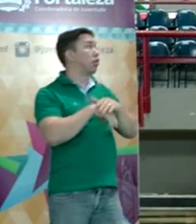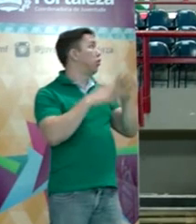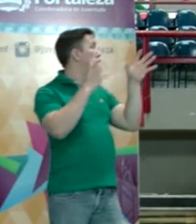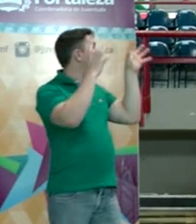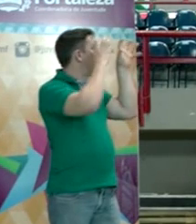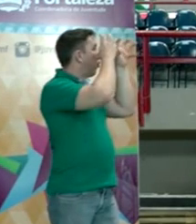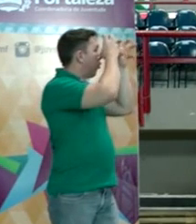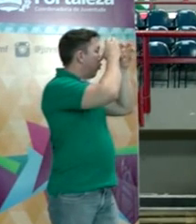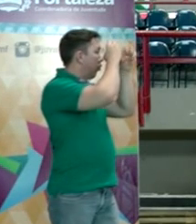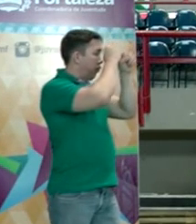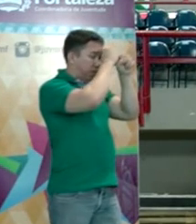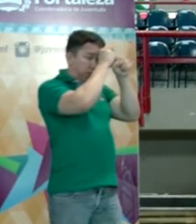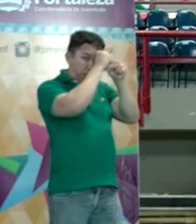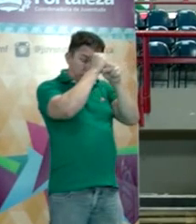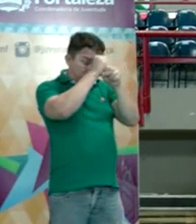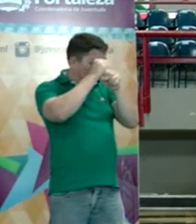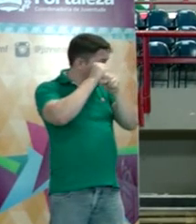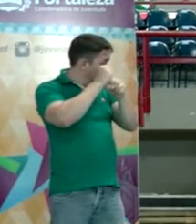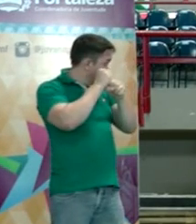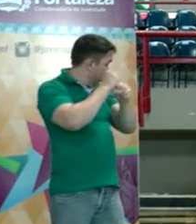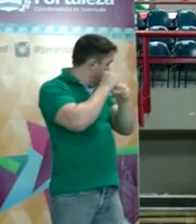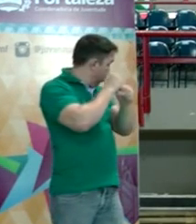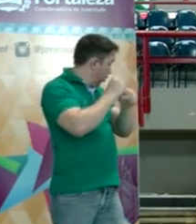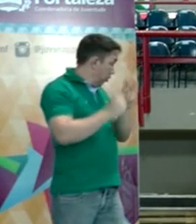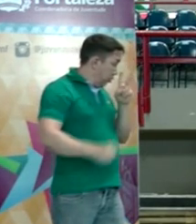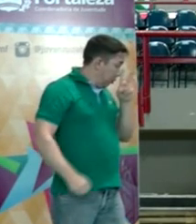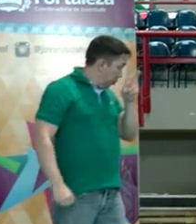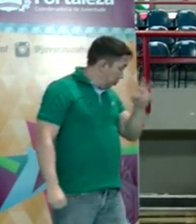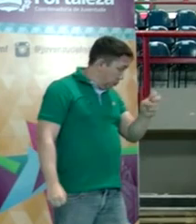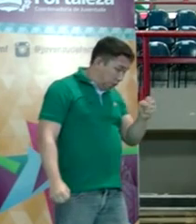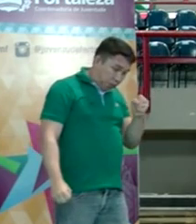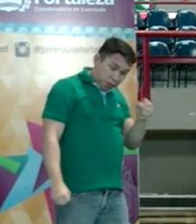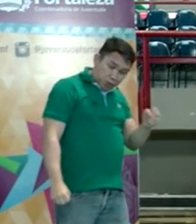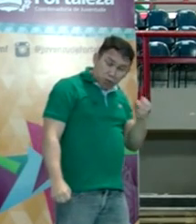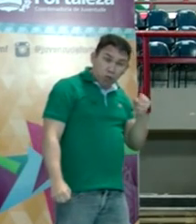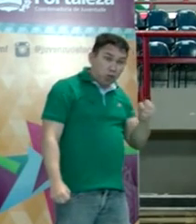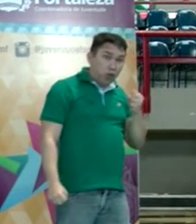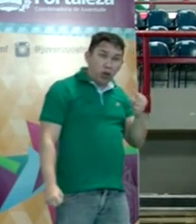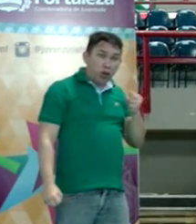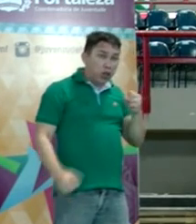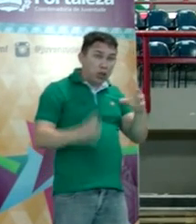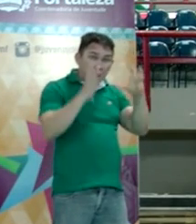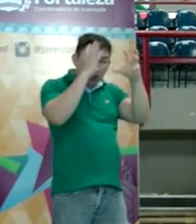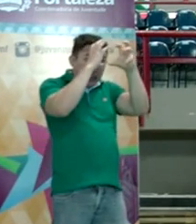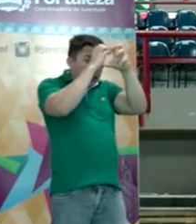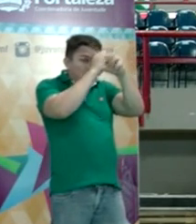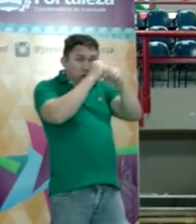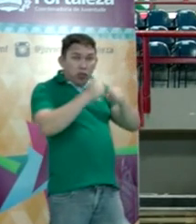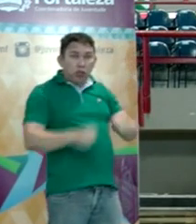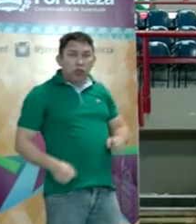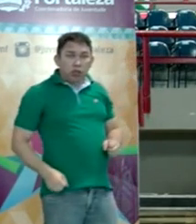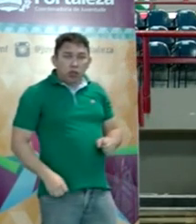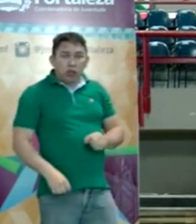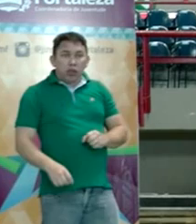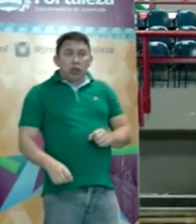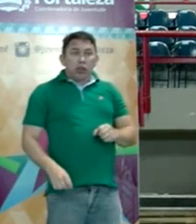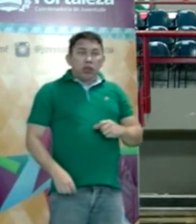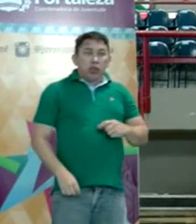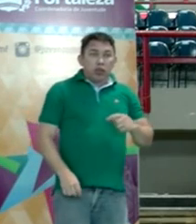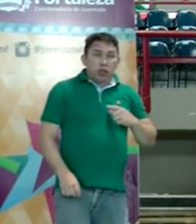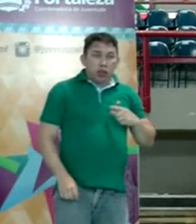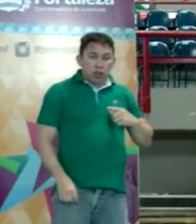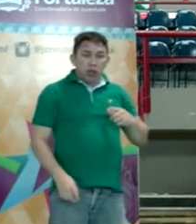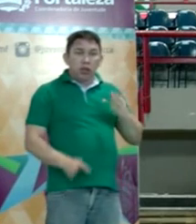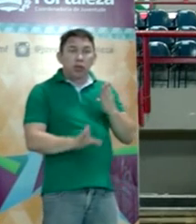tudo escuro, aquele breu que você pensa nos seus piores temores naquele momento. E o pior de tudo é